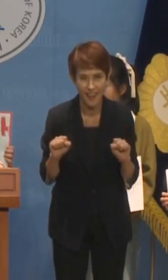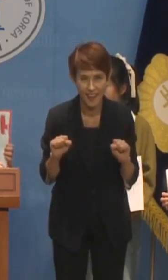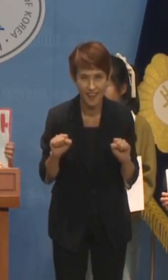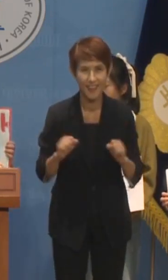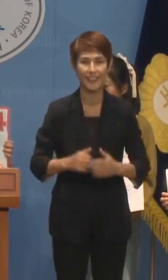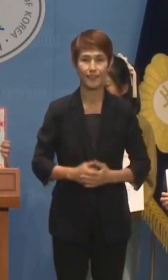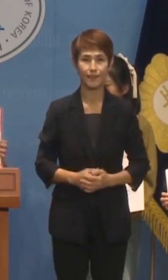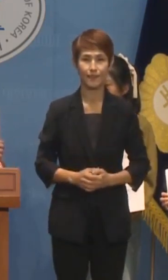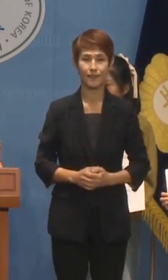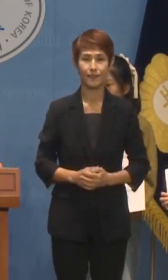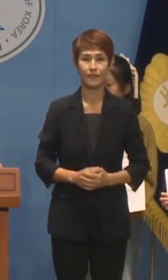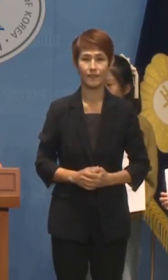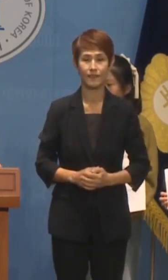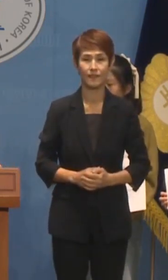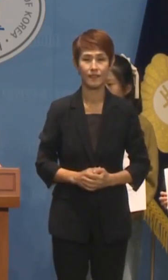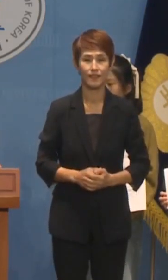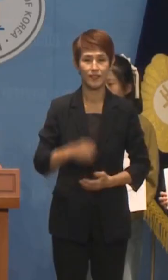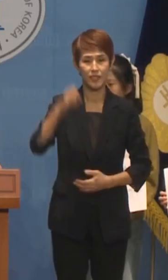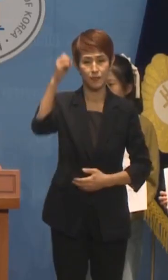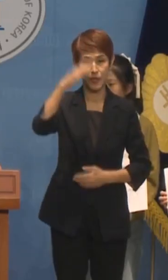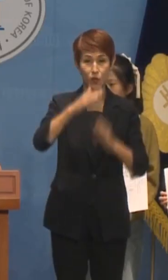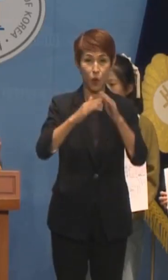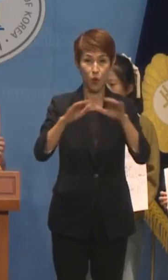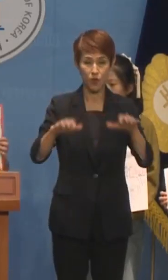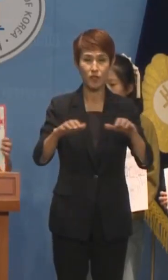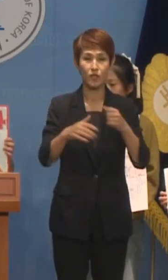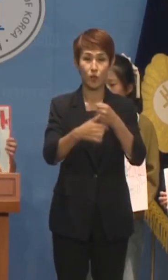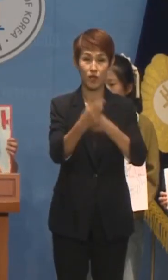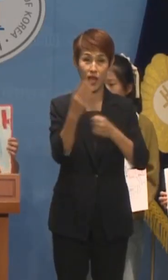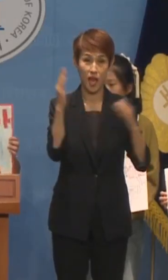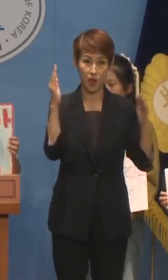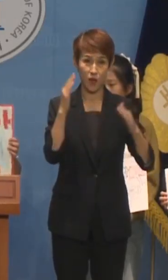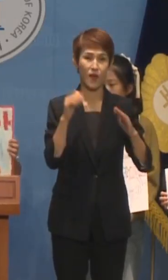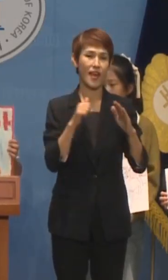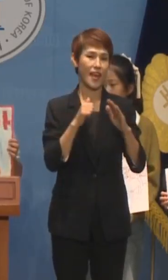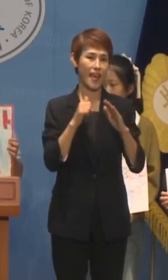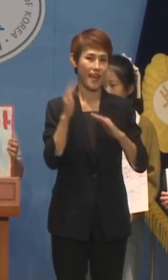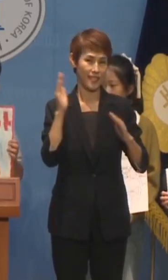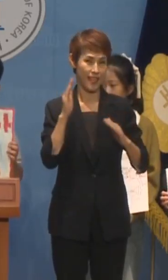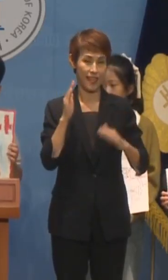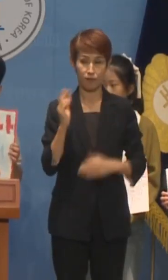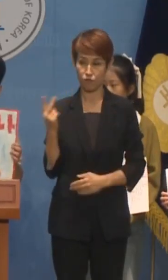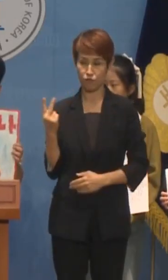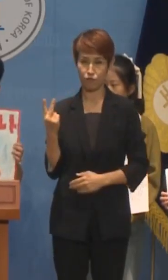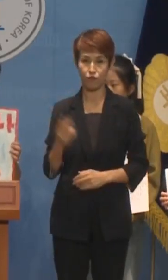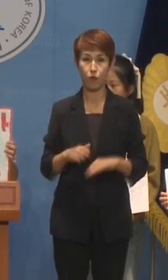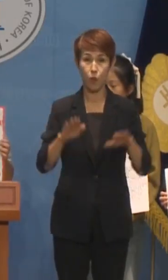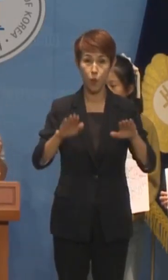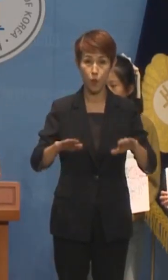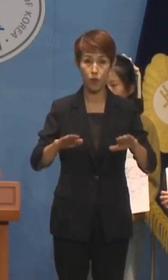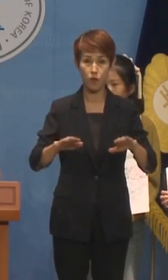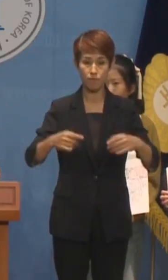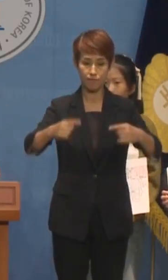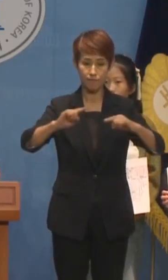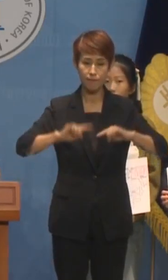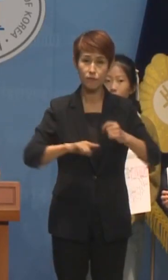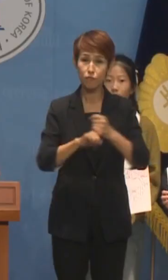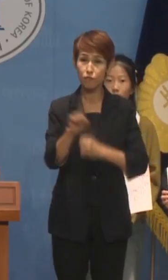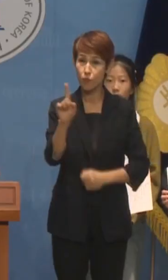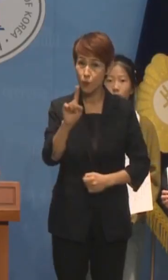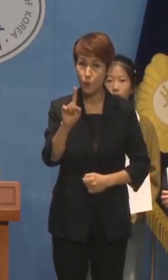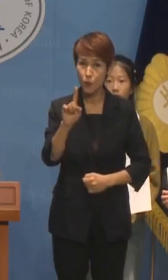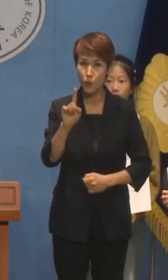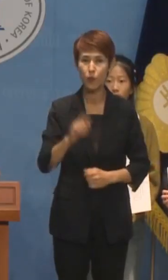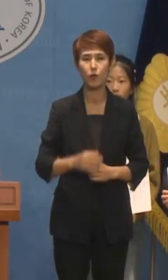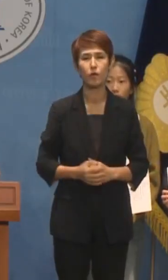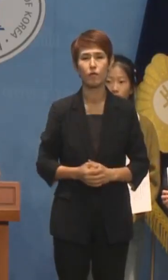안녕하세요. 저는 빛고울초 각하초 4학년 학생들입니다. 오늘 저희가 이 자리에 서게 된 건